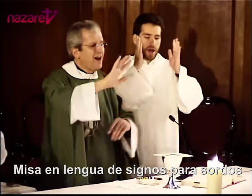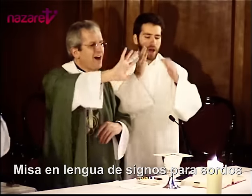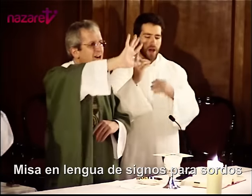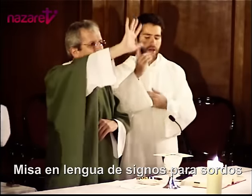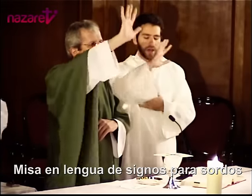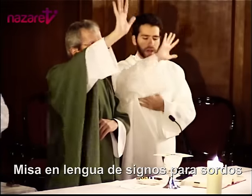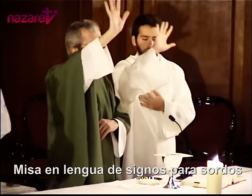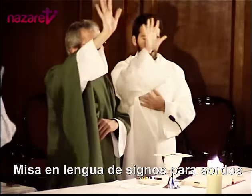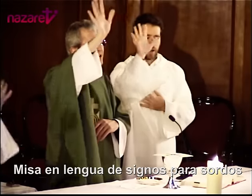Hosanna en el